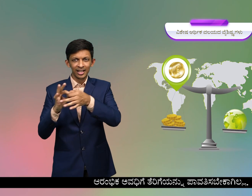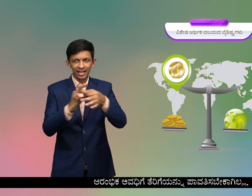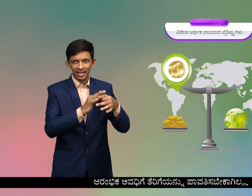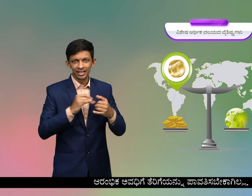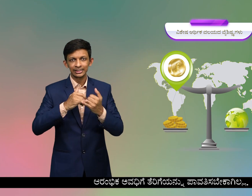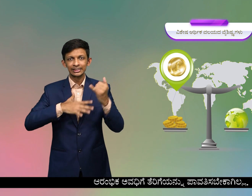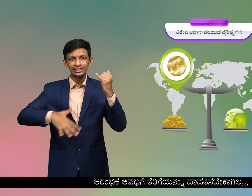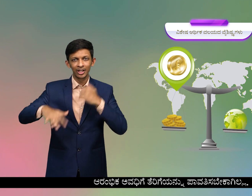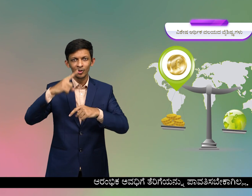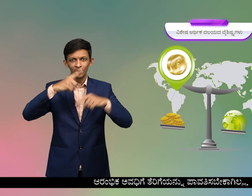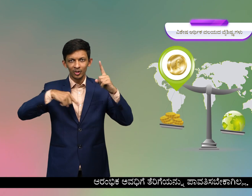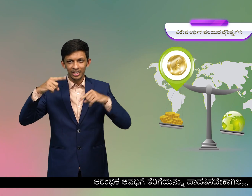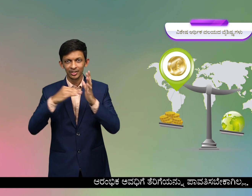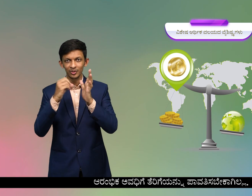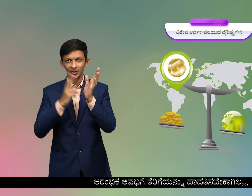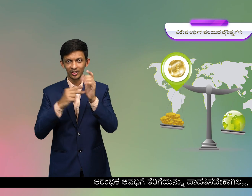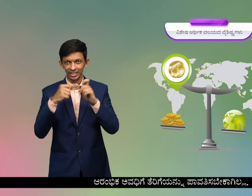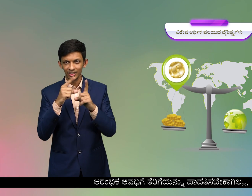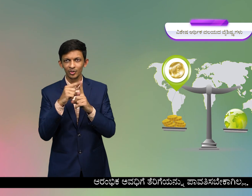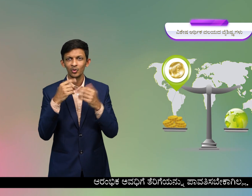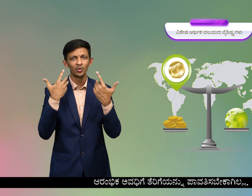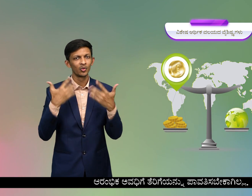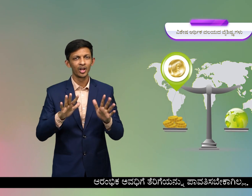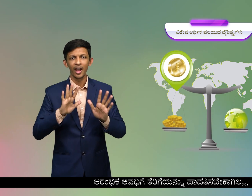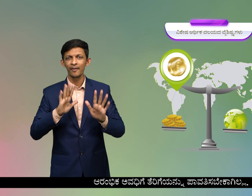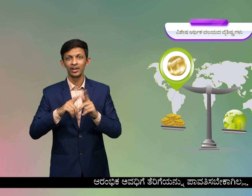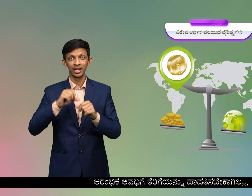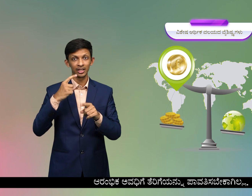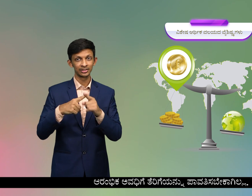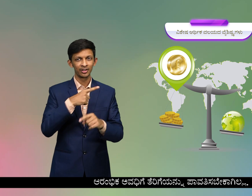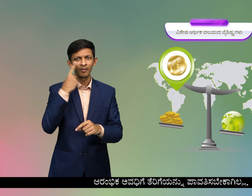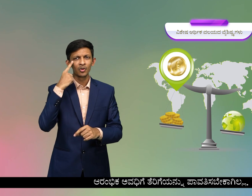ಅವಧಿಗೆ ತೆರಿಗೆಯನ್ನು ಪಾವತಿಸಬೇಕಾಗಿಲ್ಲ.